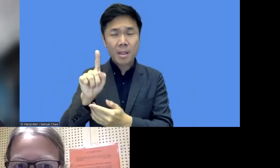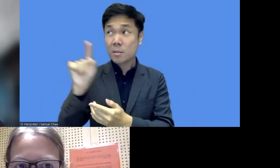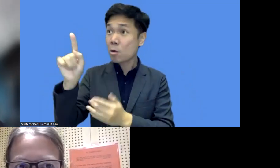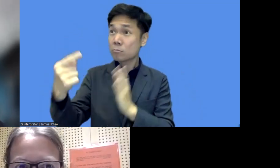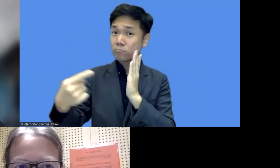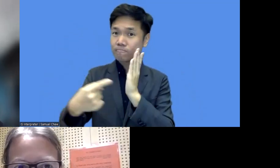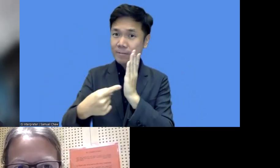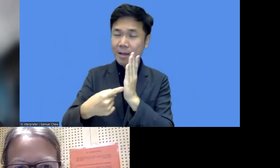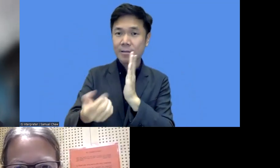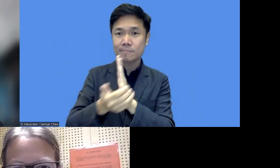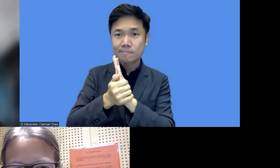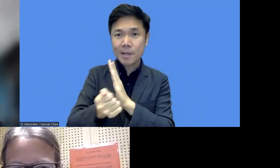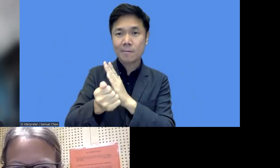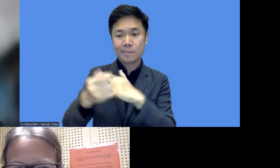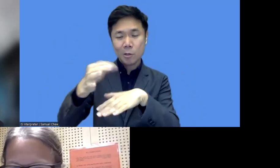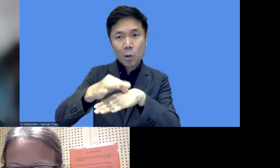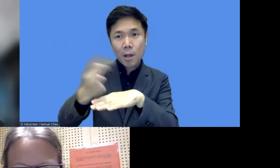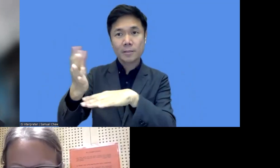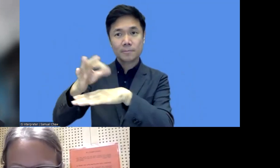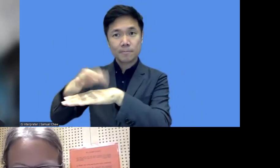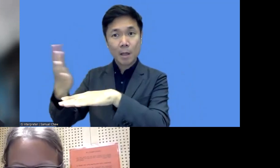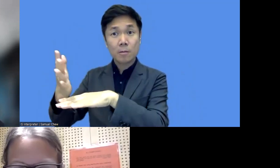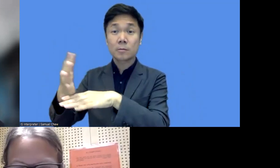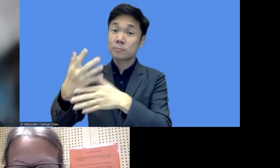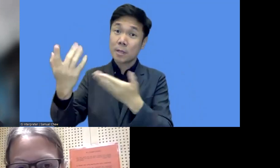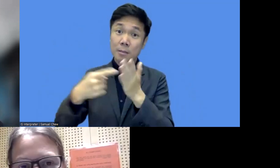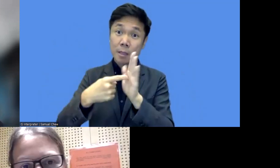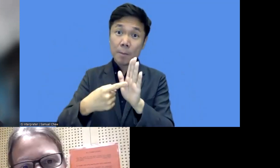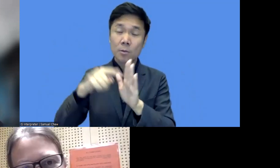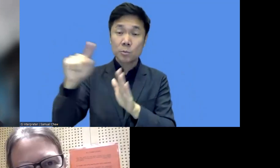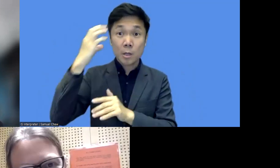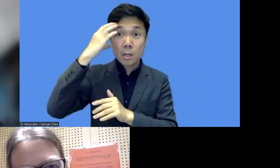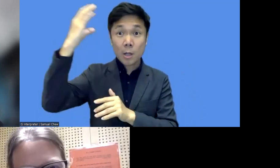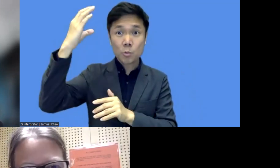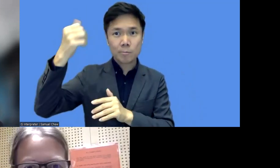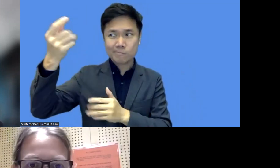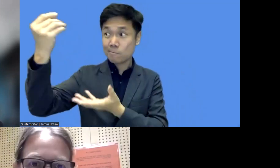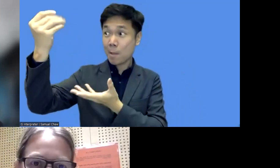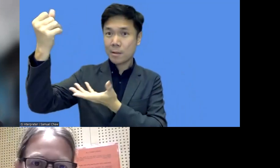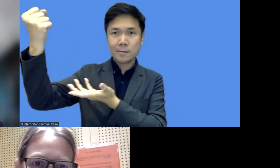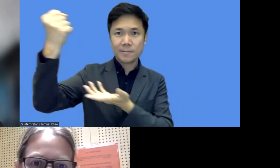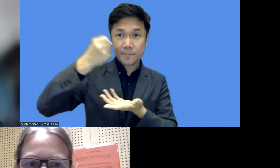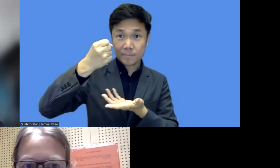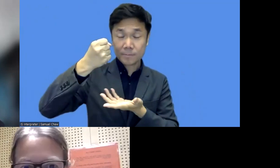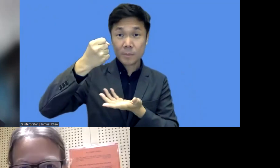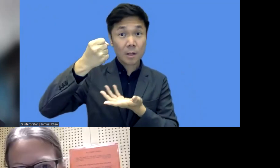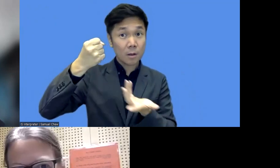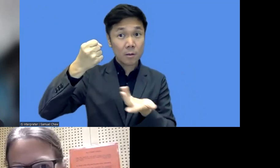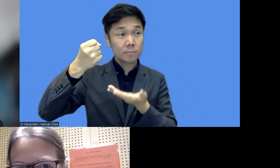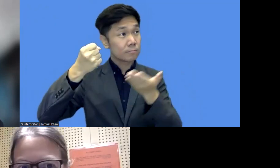son diferentes experiencias que podemos juntar. Unos pueden dar apoyo